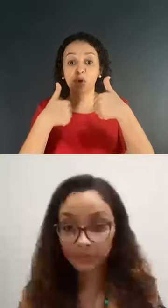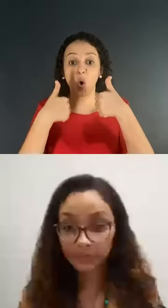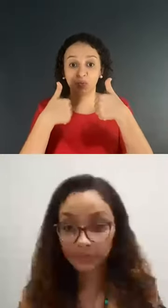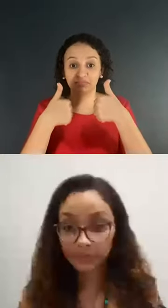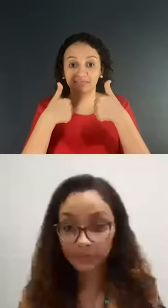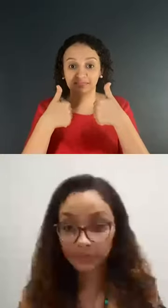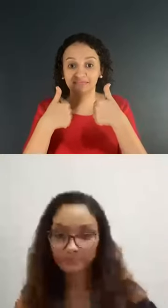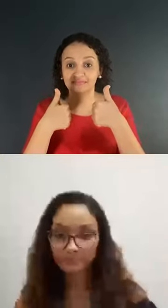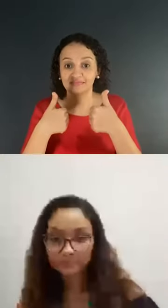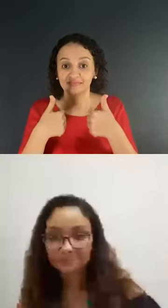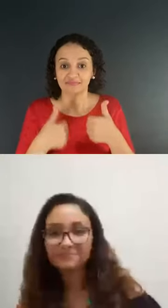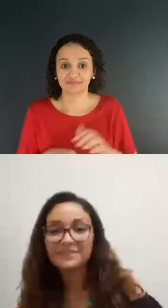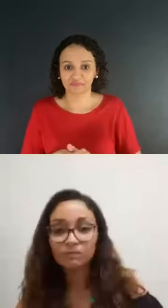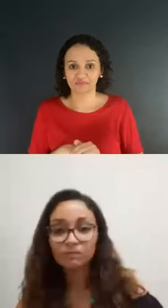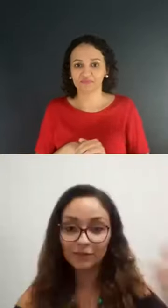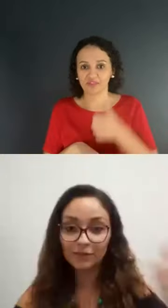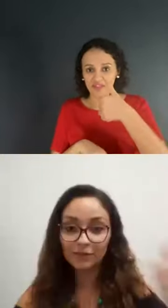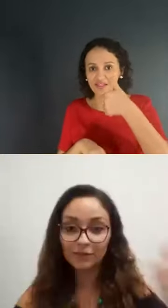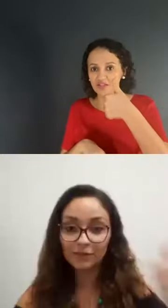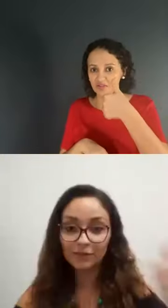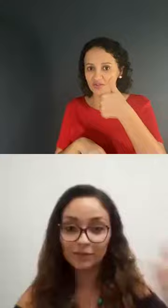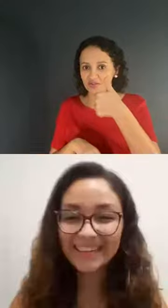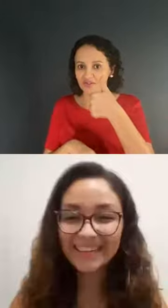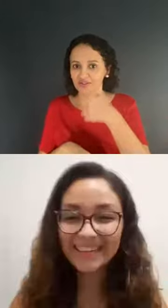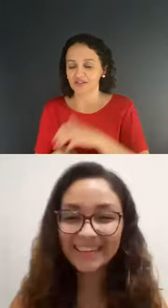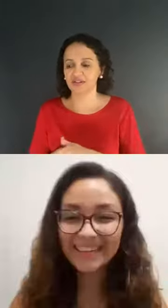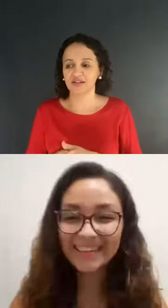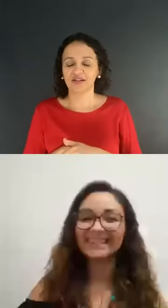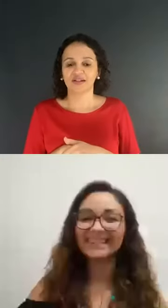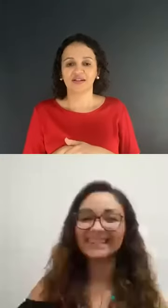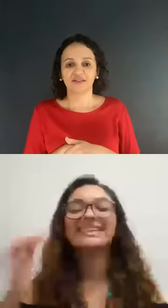Agora tá bom. Melhorou? Isso.